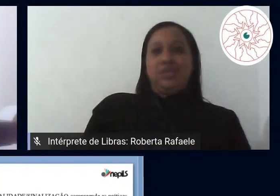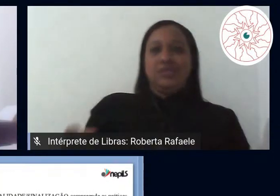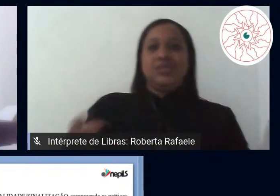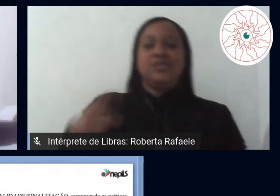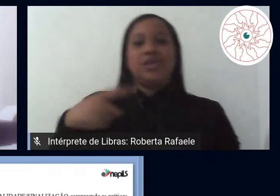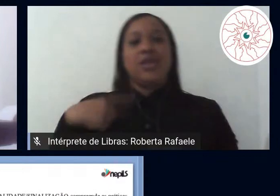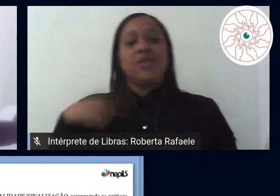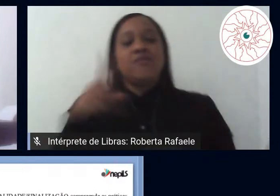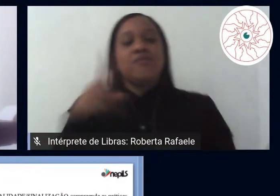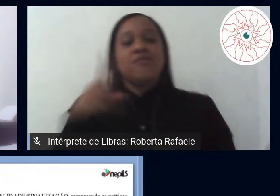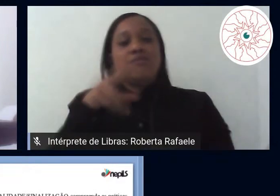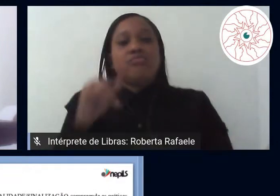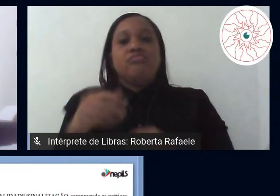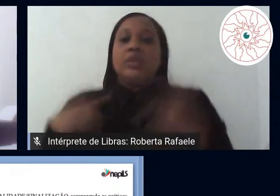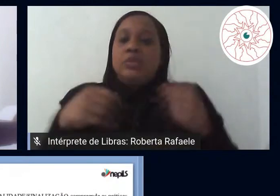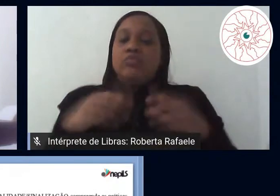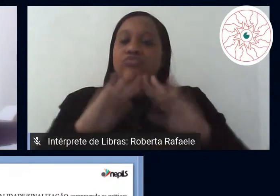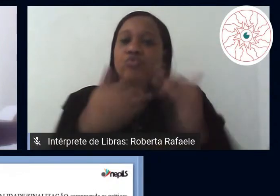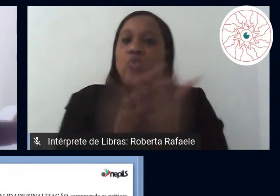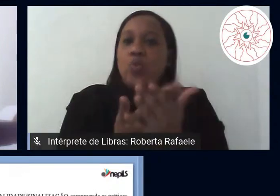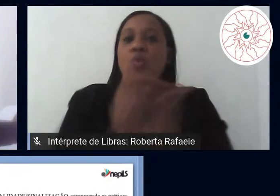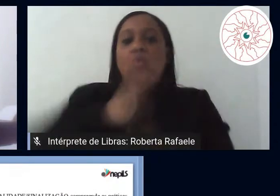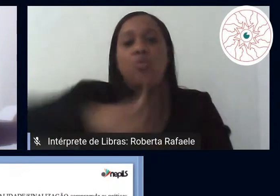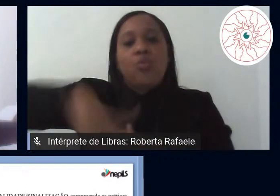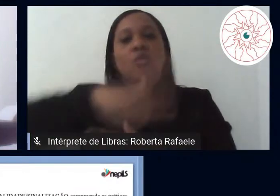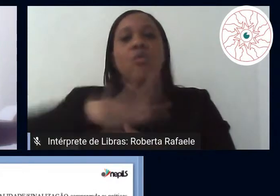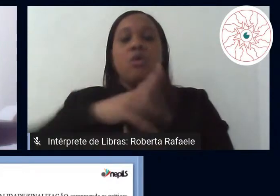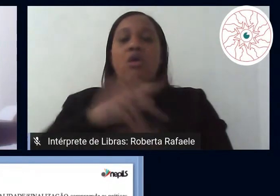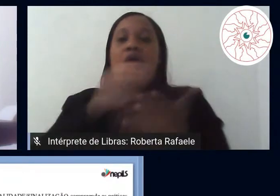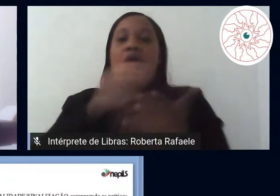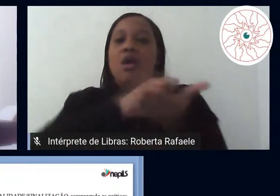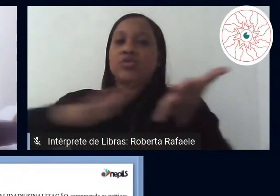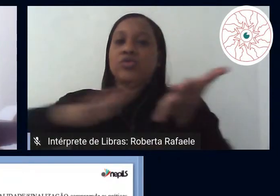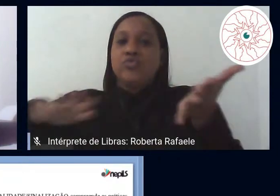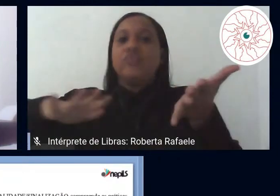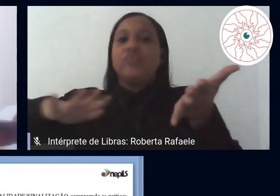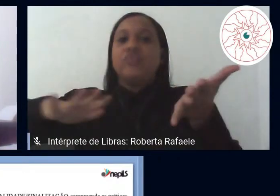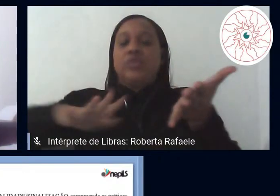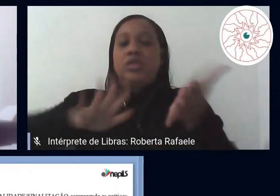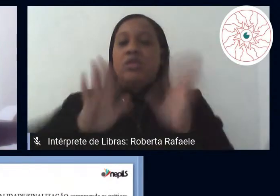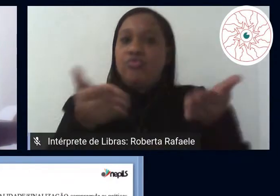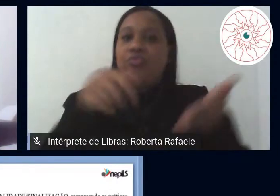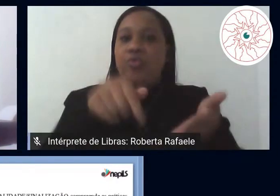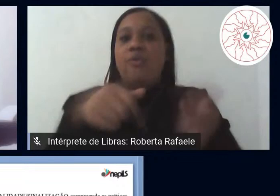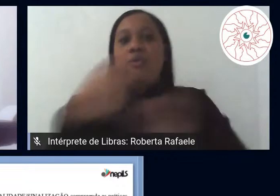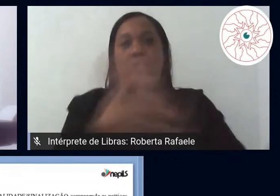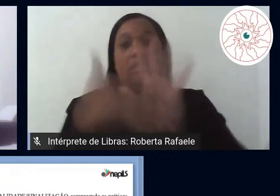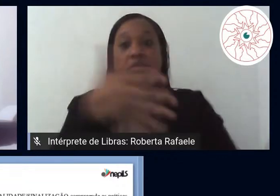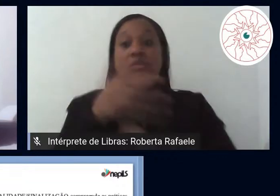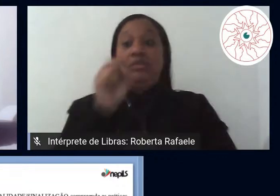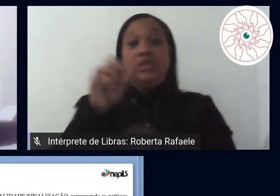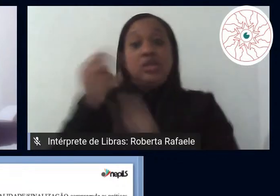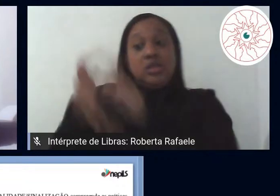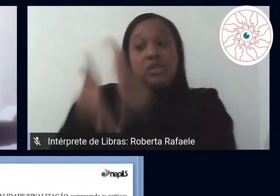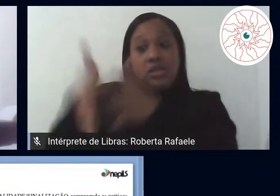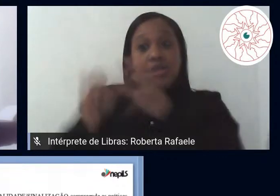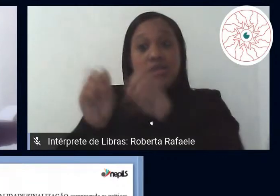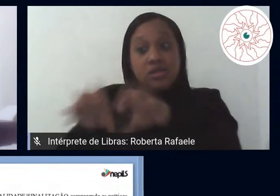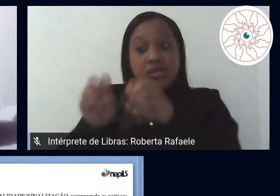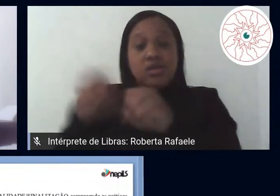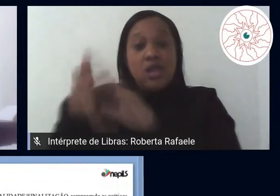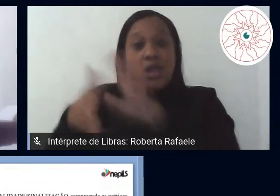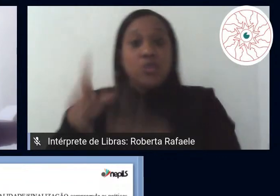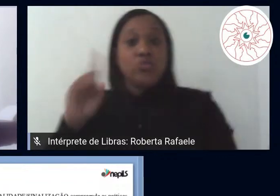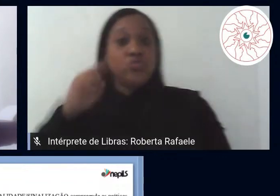vai montar um currículo escolar de colocar eh atividades específicas para Libras, porque se a gente ensina Libras para surdos e ouvintes,